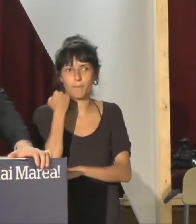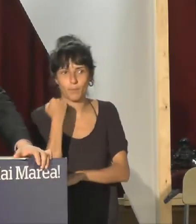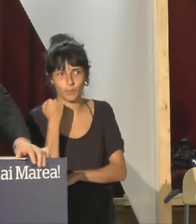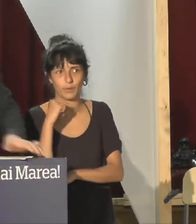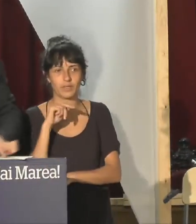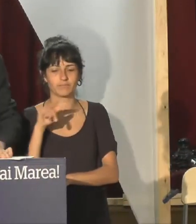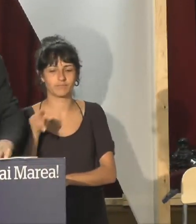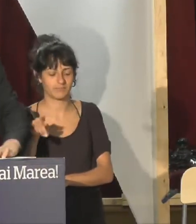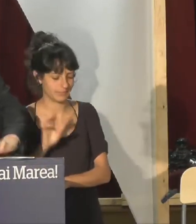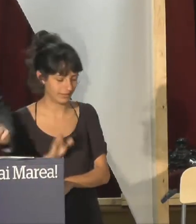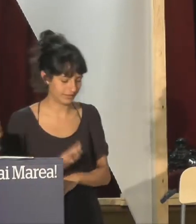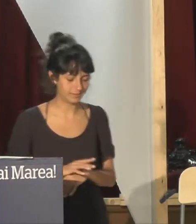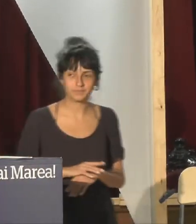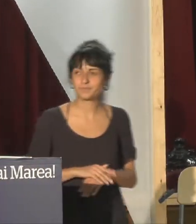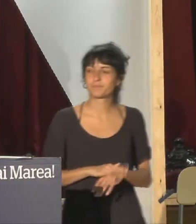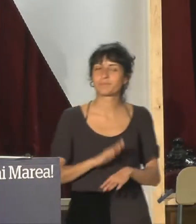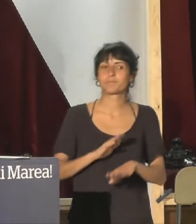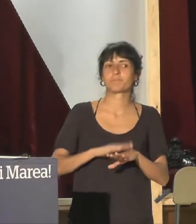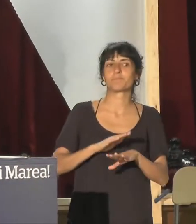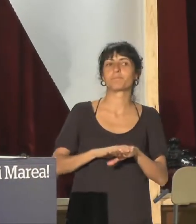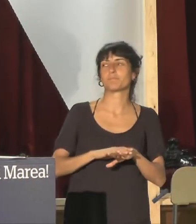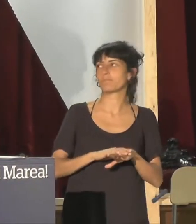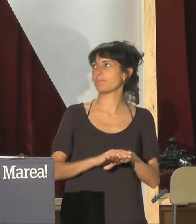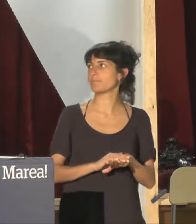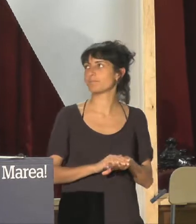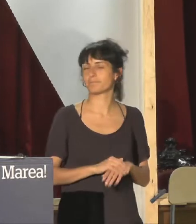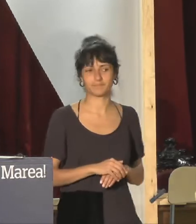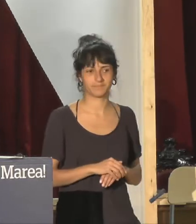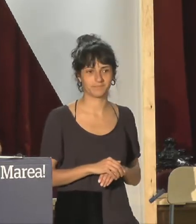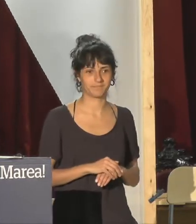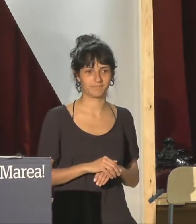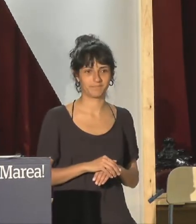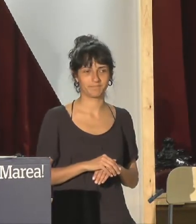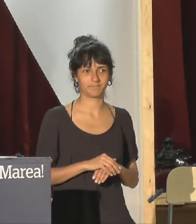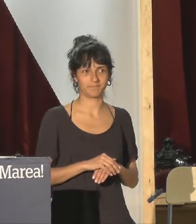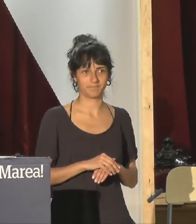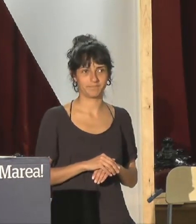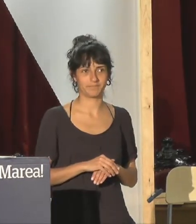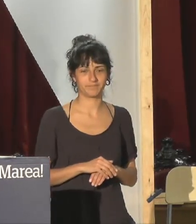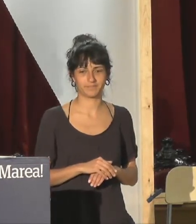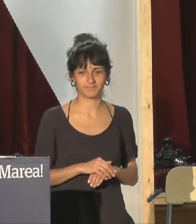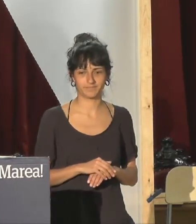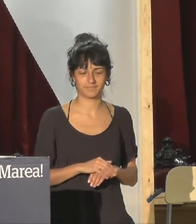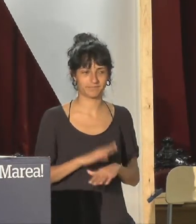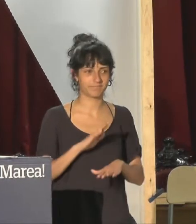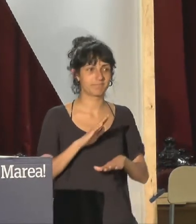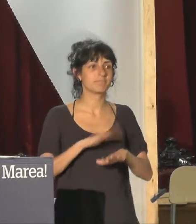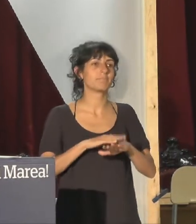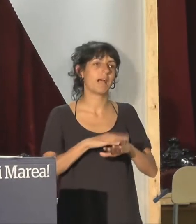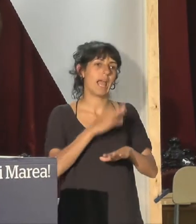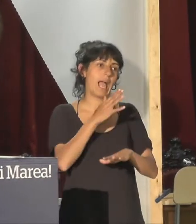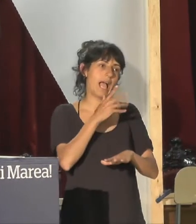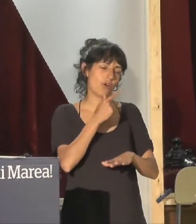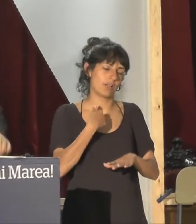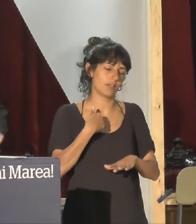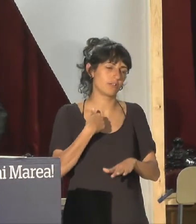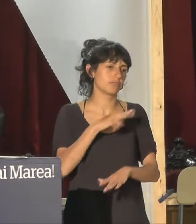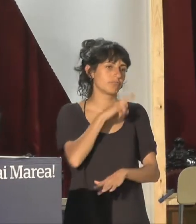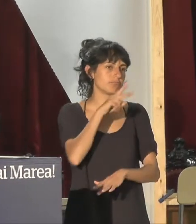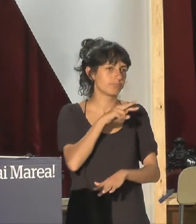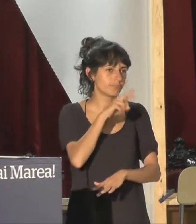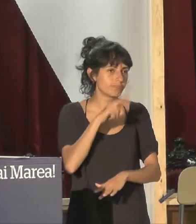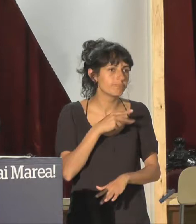poder cumprir mellor con esta miña intervención.